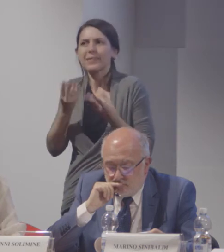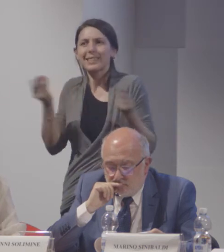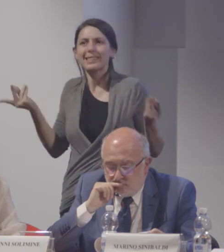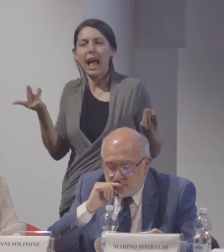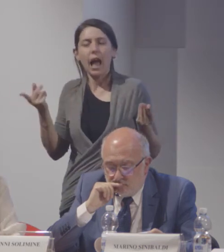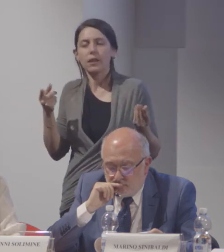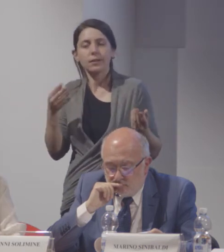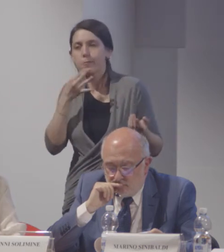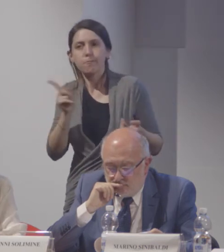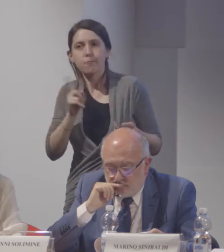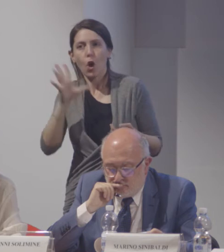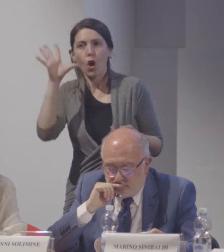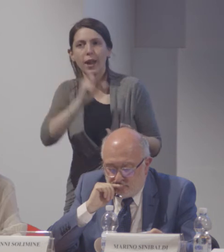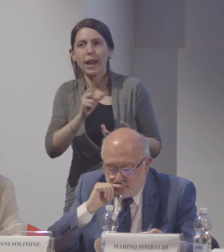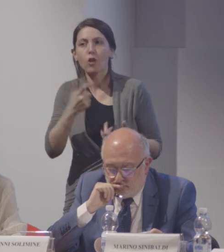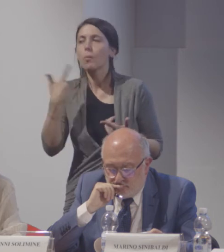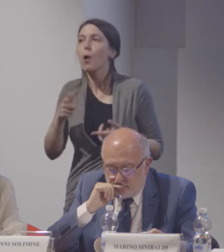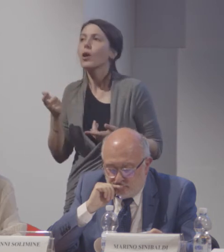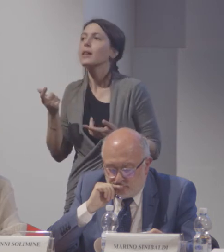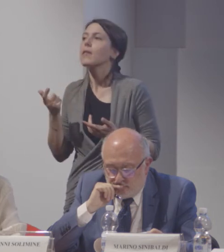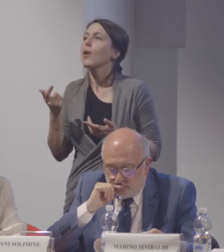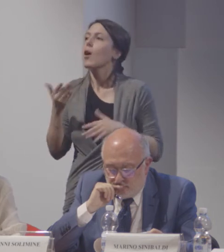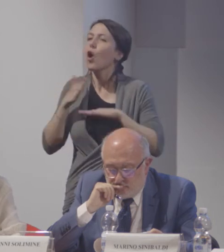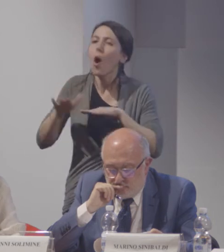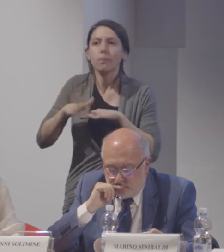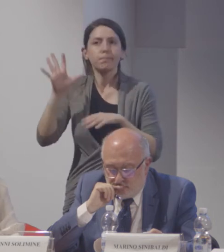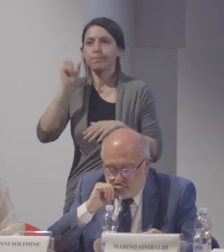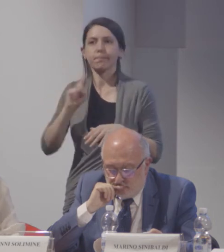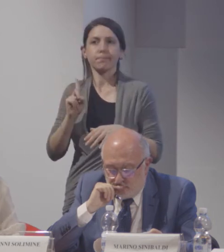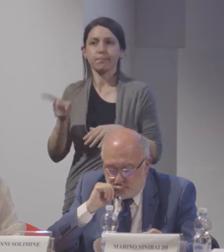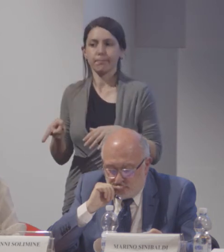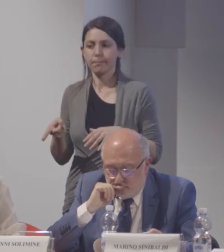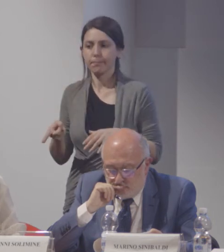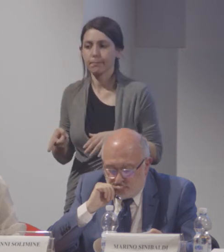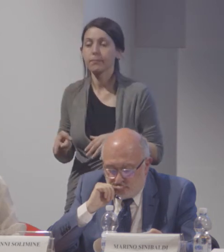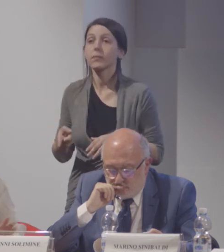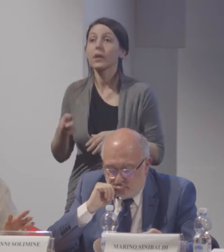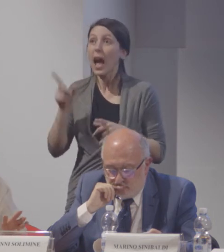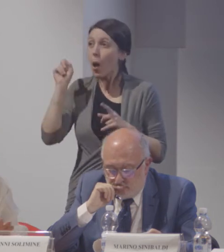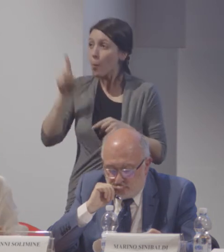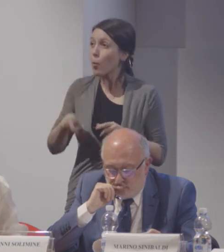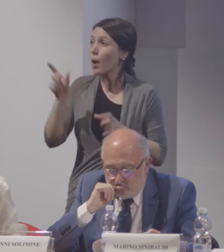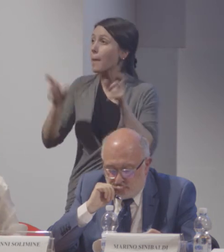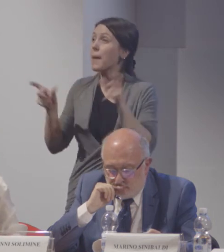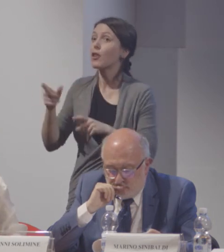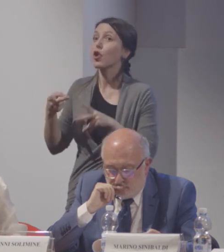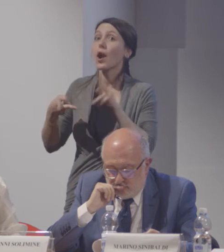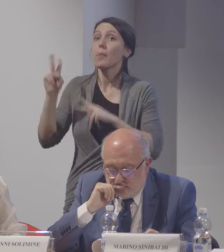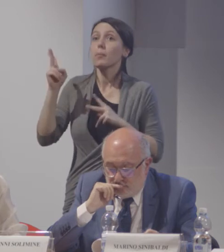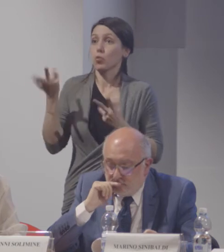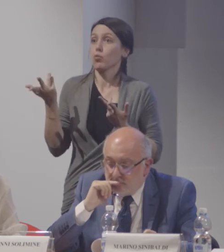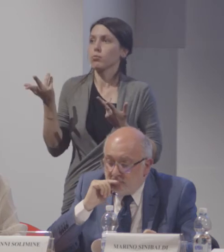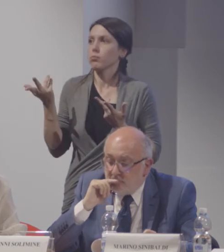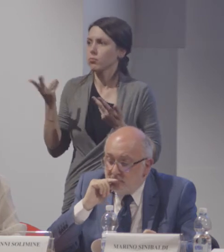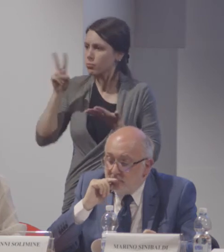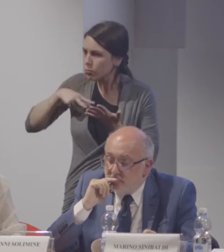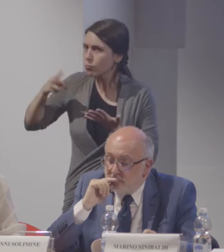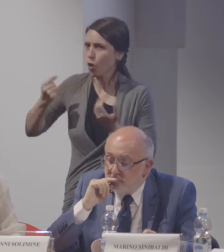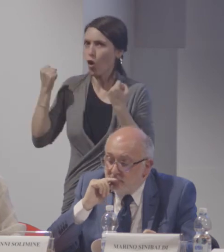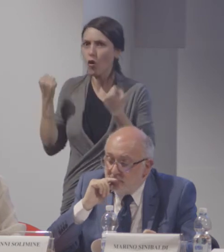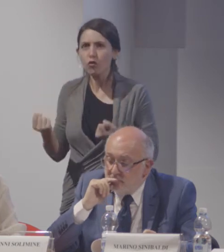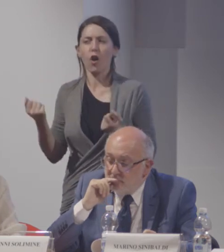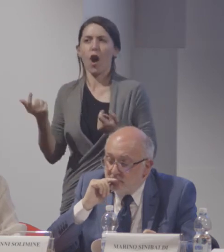delle competenze della popolazione italiana, anche dei segmenti più istruiti, se poi non leggono. Da noi